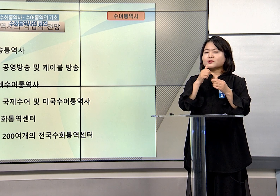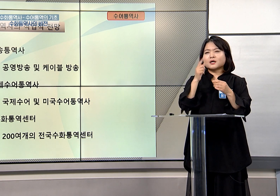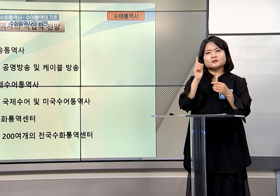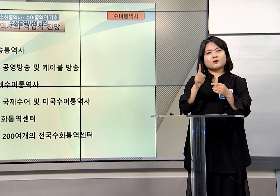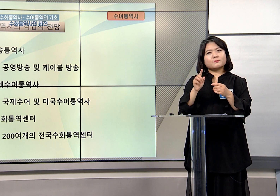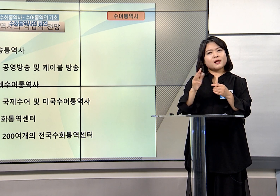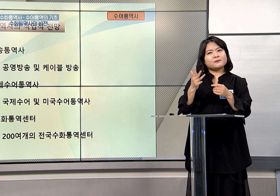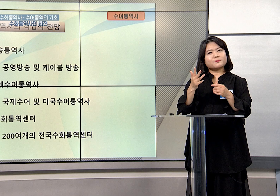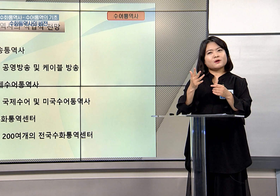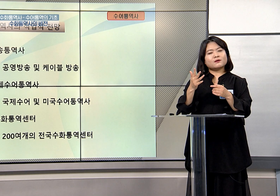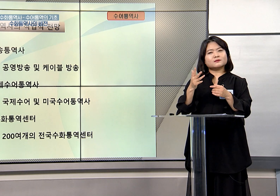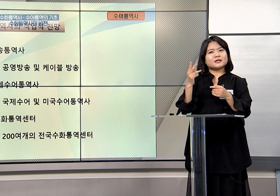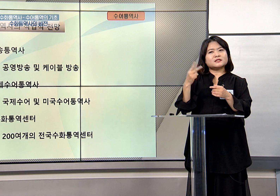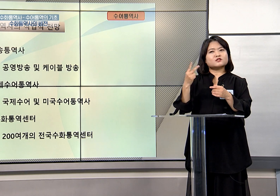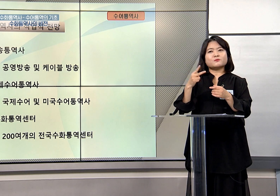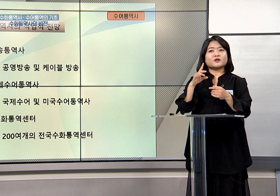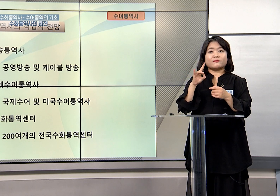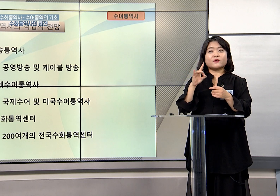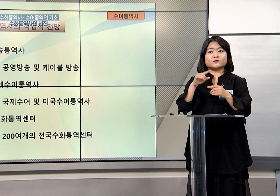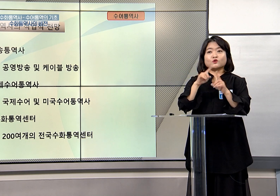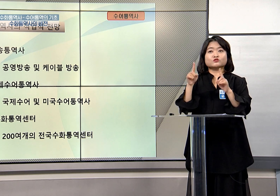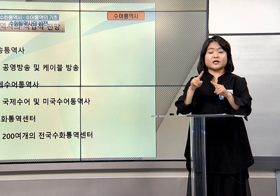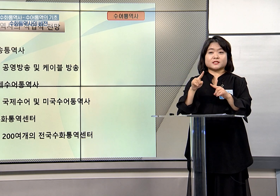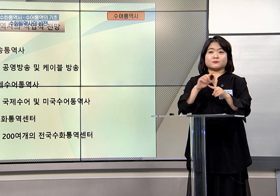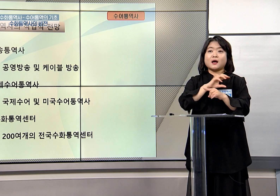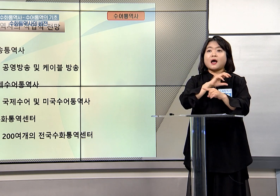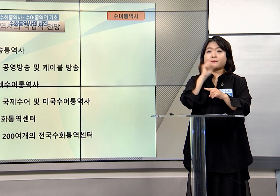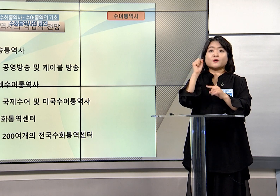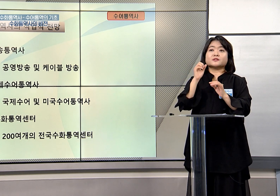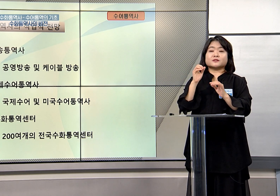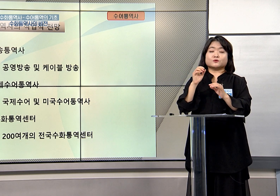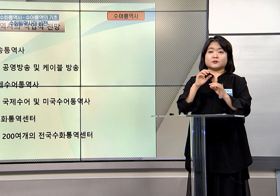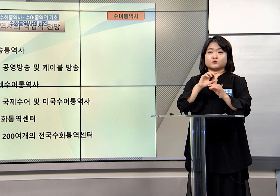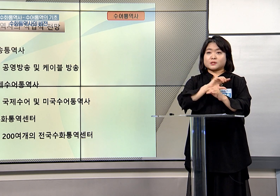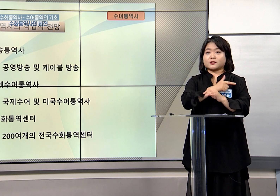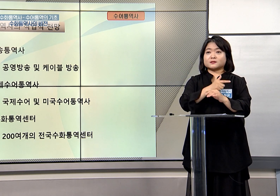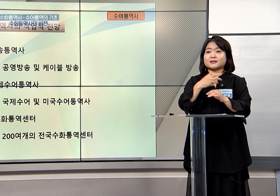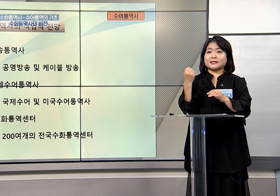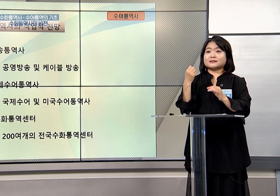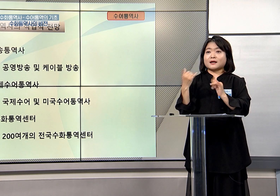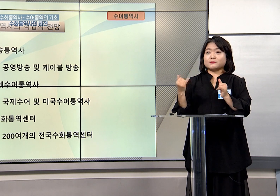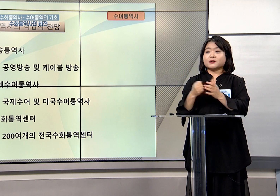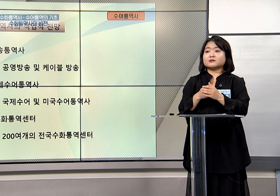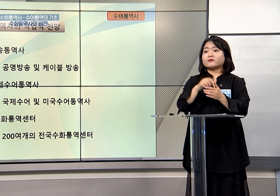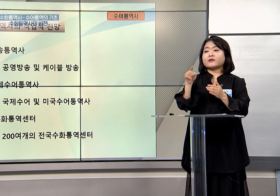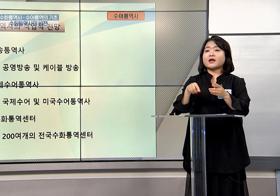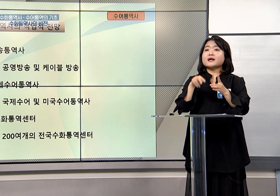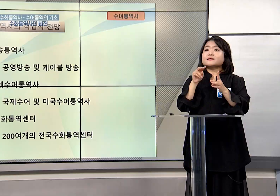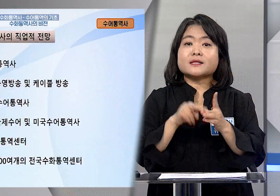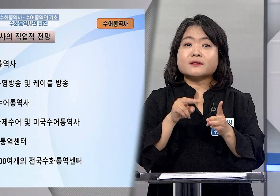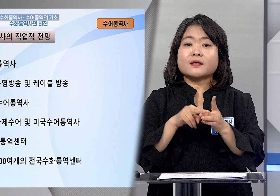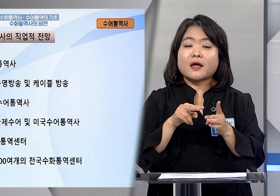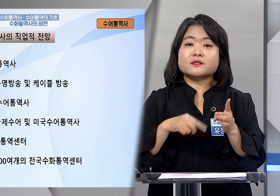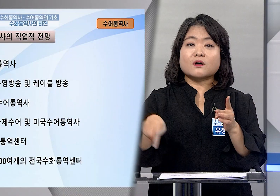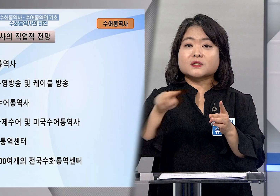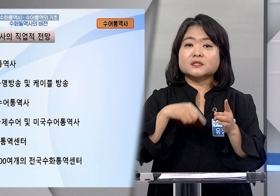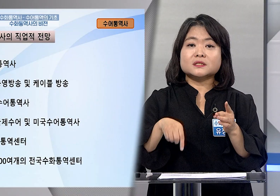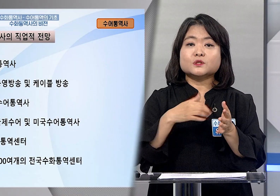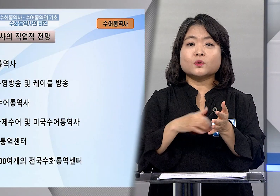수화통역사가 1,800명, 한 2,000명이 안 돼요. 전국에 지금 우리 자격증을 가진 사람이. 그런데 센터에서 그